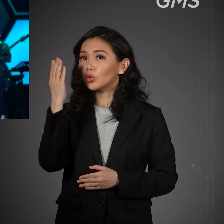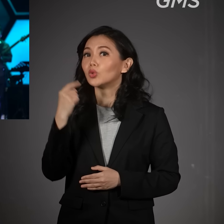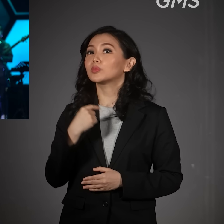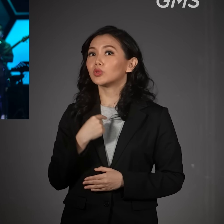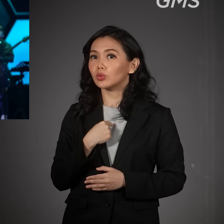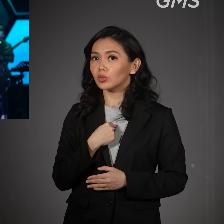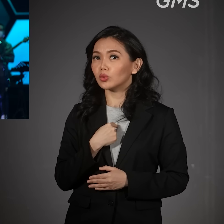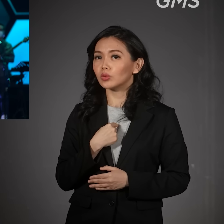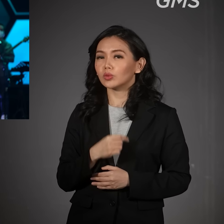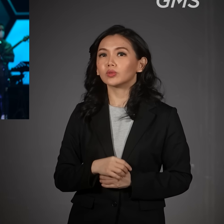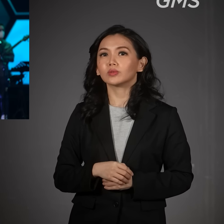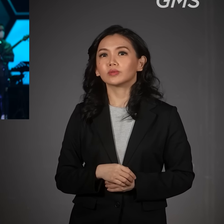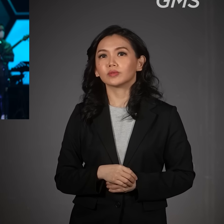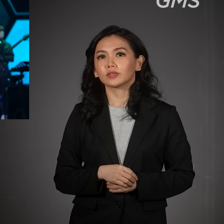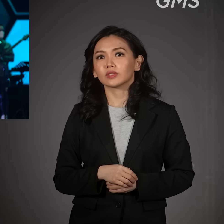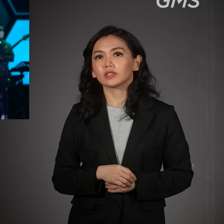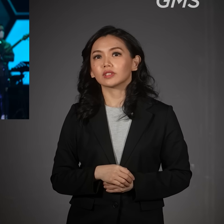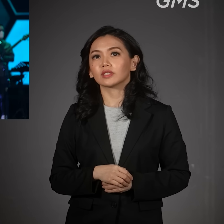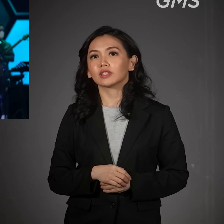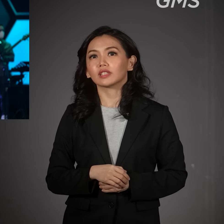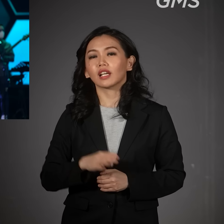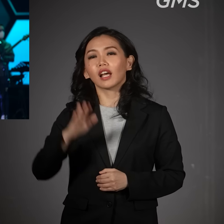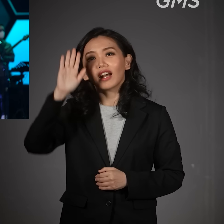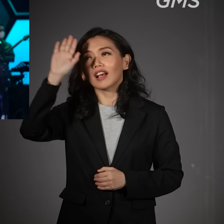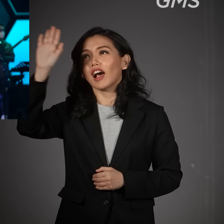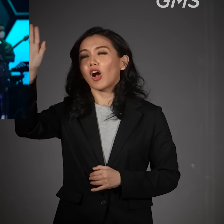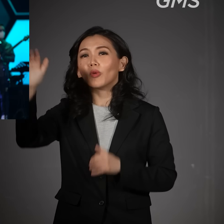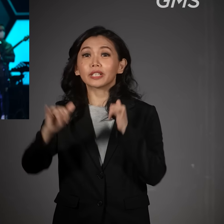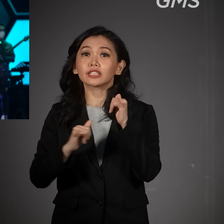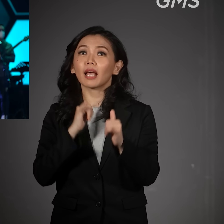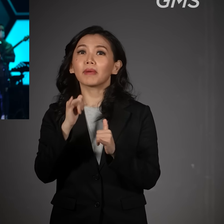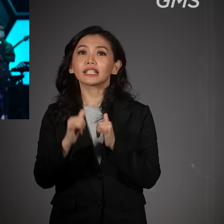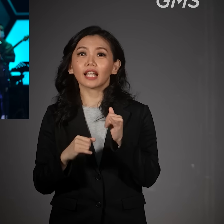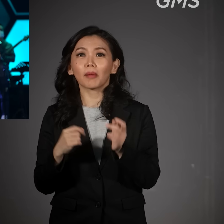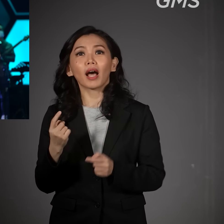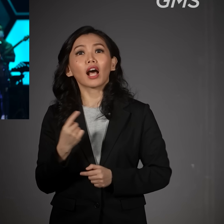kehidupanku, Kau sertaku.